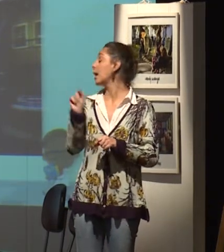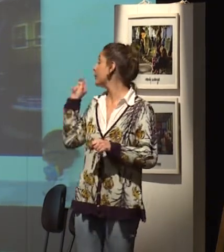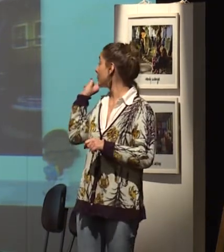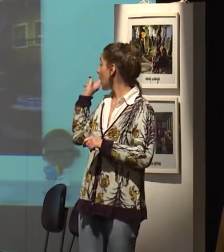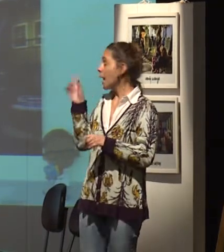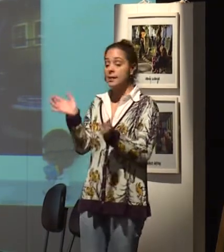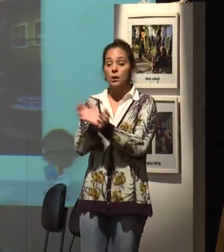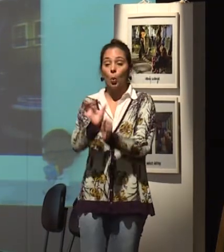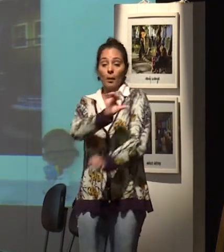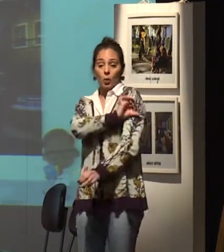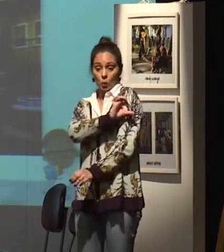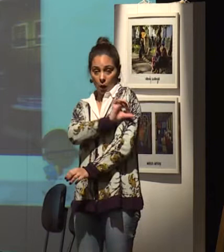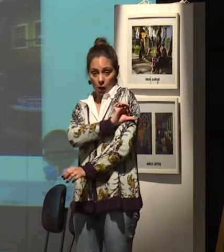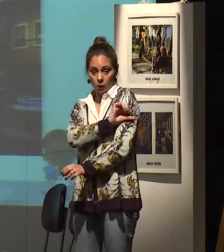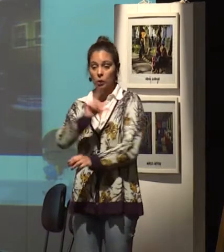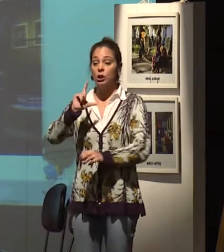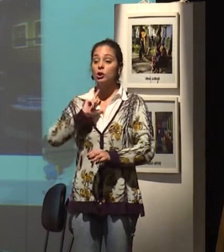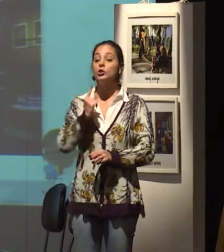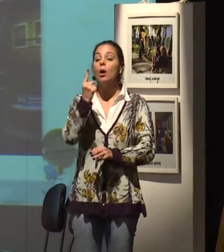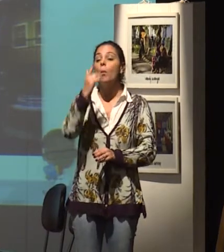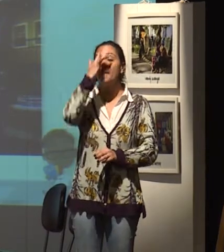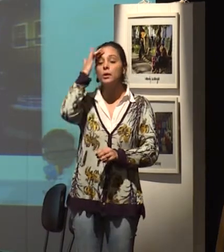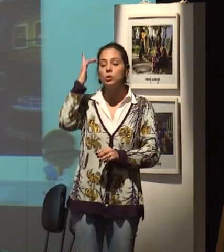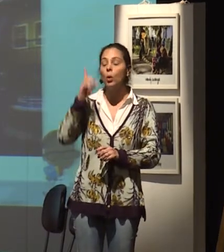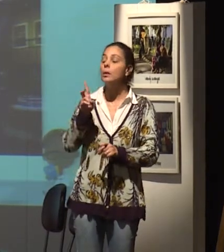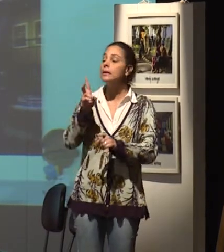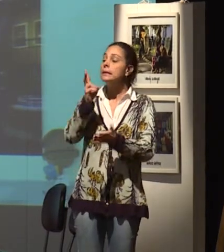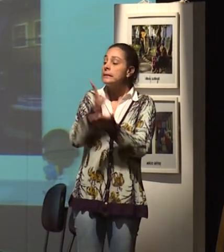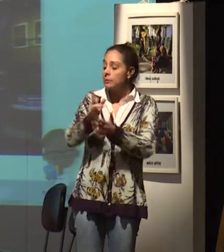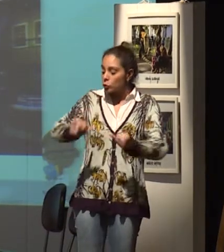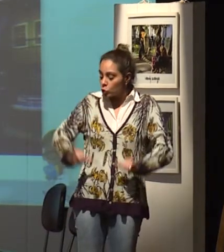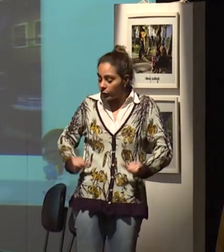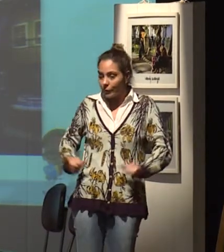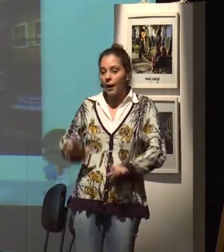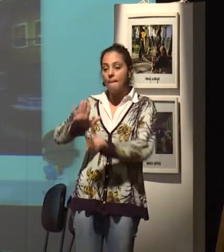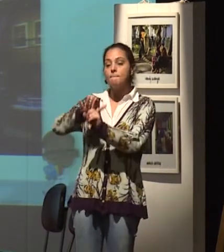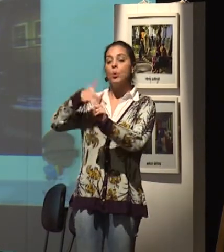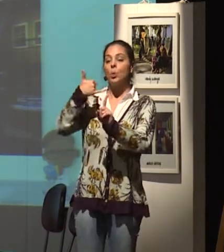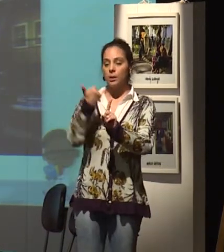Também é importante ressaltar que essa turma do 9º ano tinha um aluno que sempre